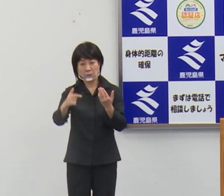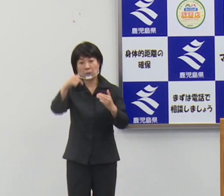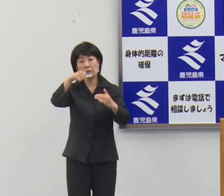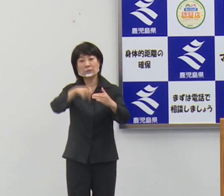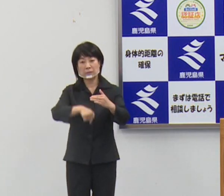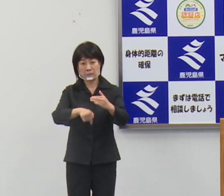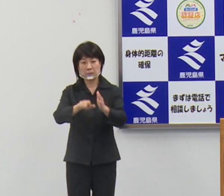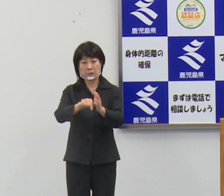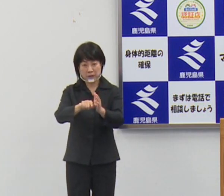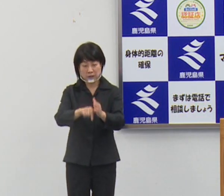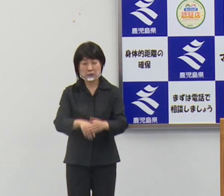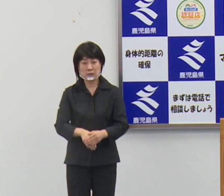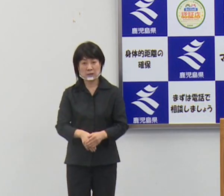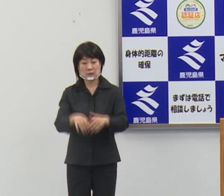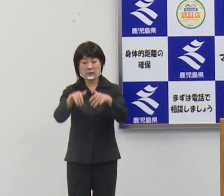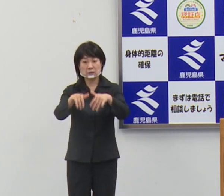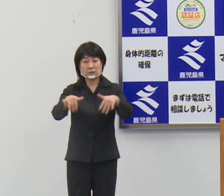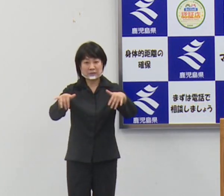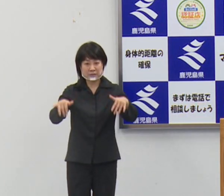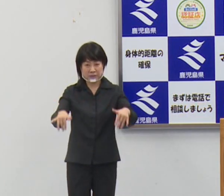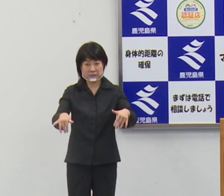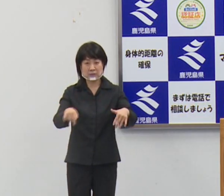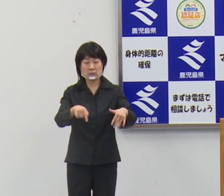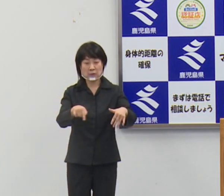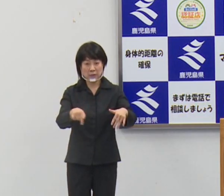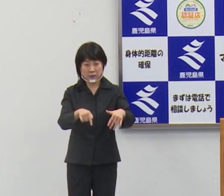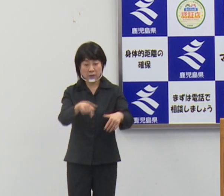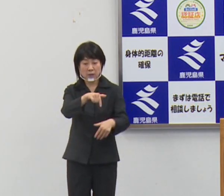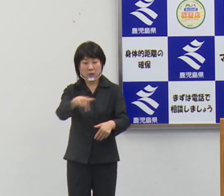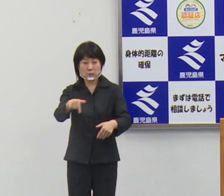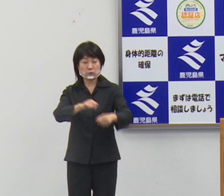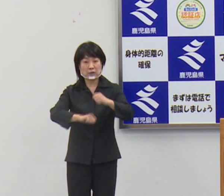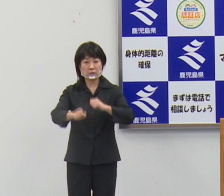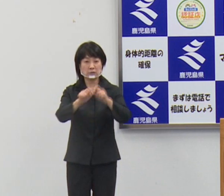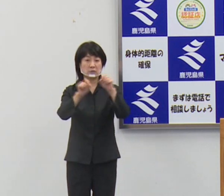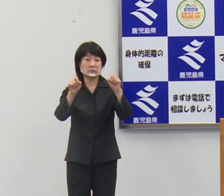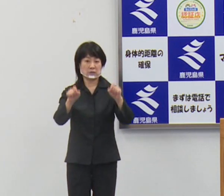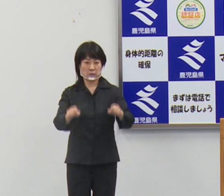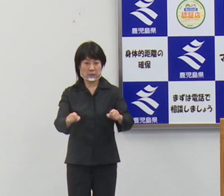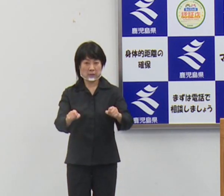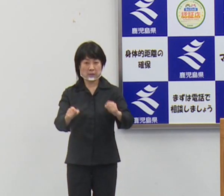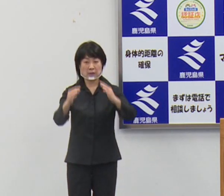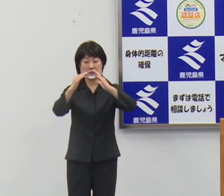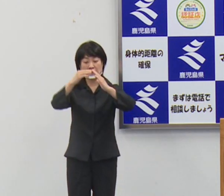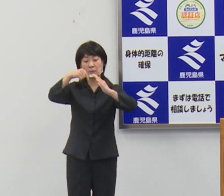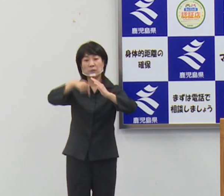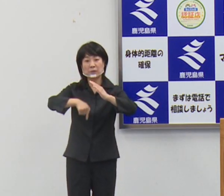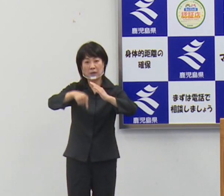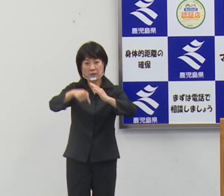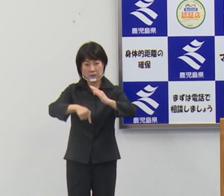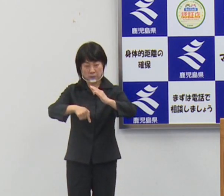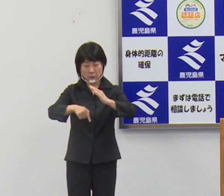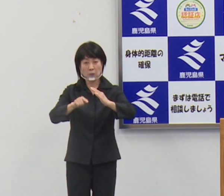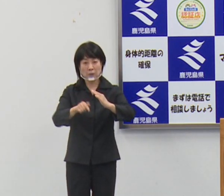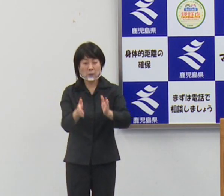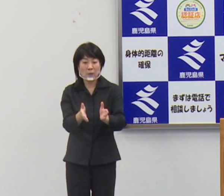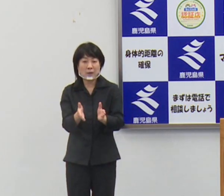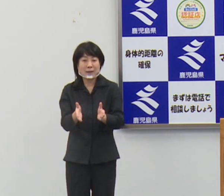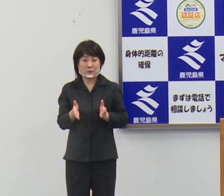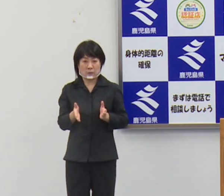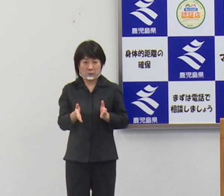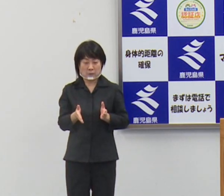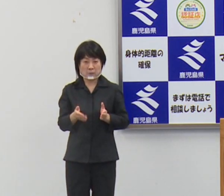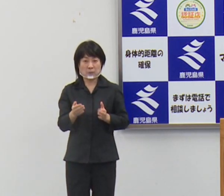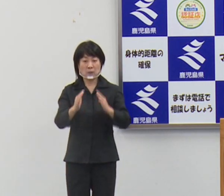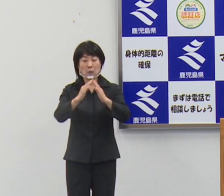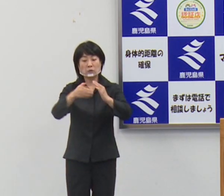で、措置区域は部活についてはですね、屋内での活動はまあ控えるとか、あるい